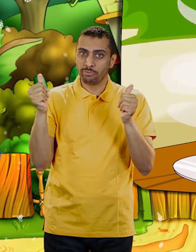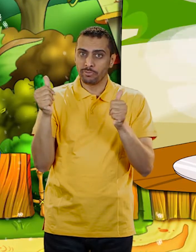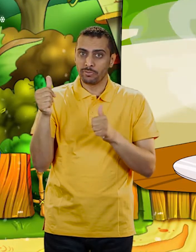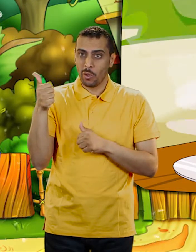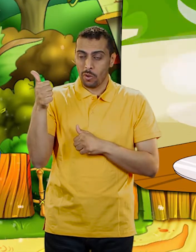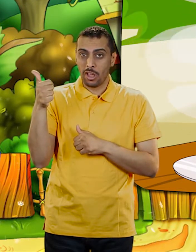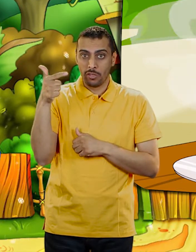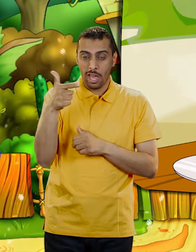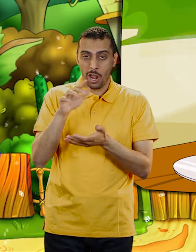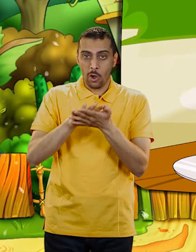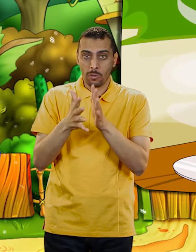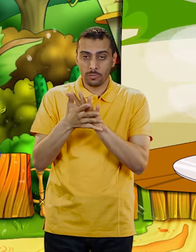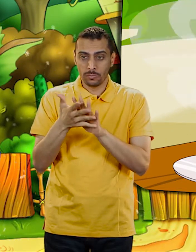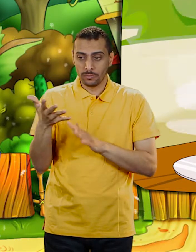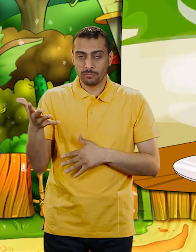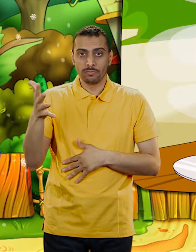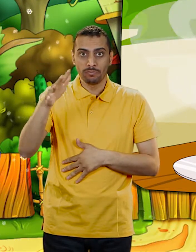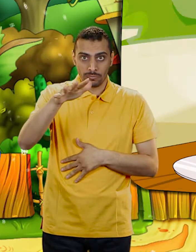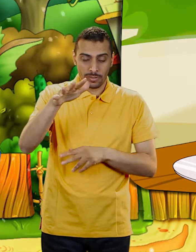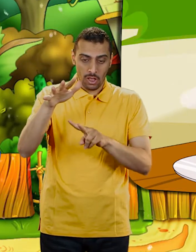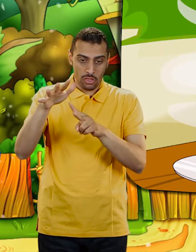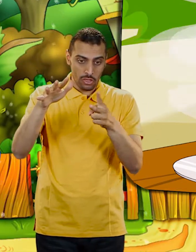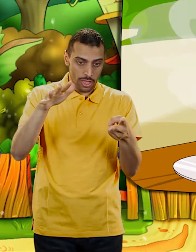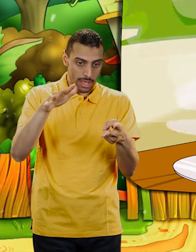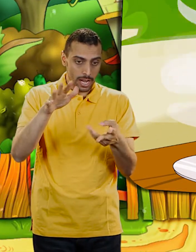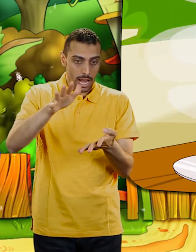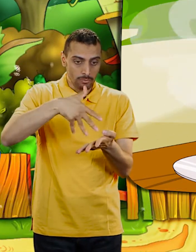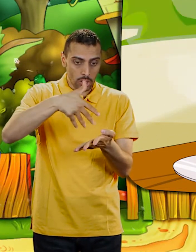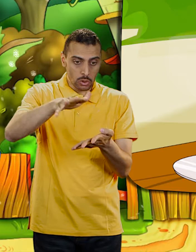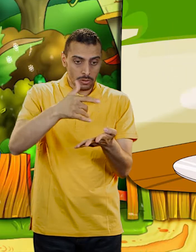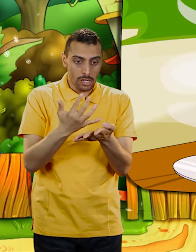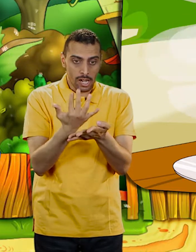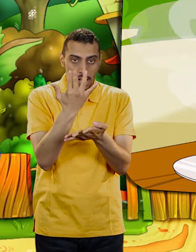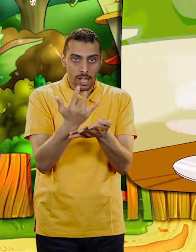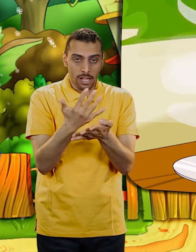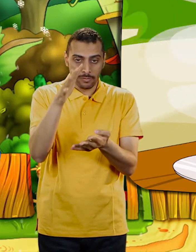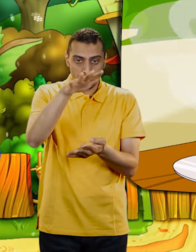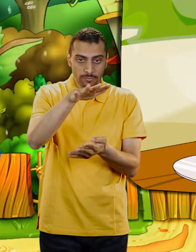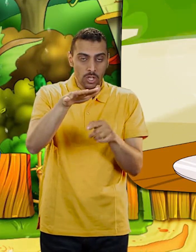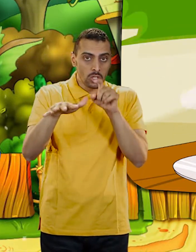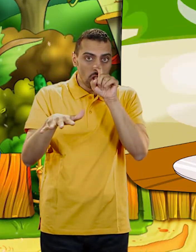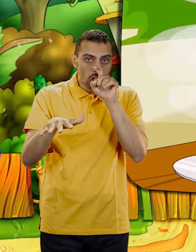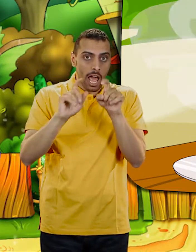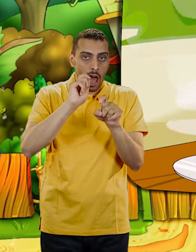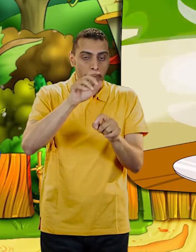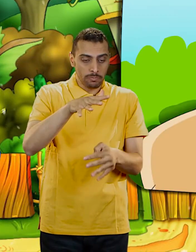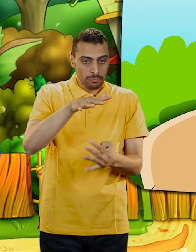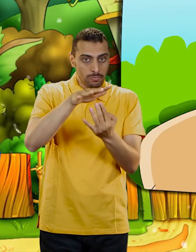والآن انتقلوا الى رائحة البخار اللحم المشوي والدجاج